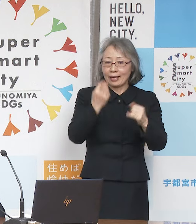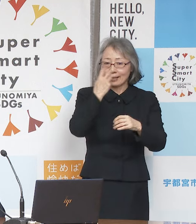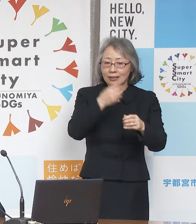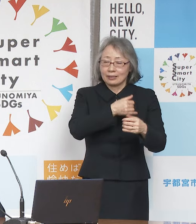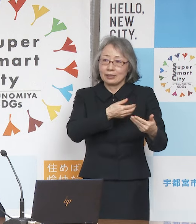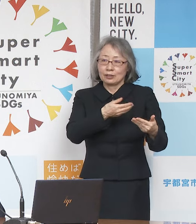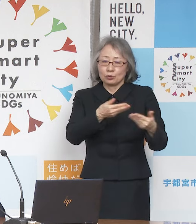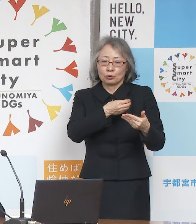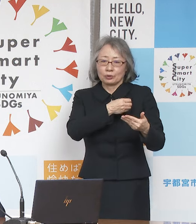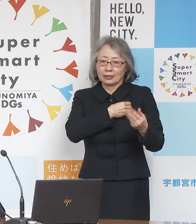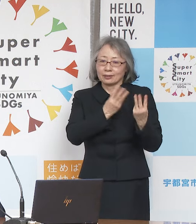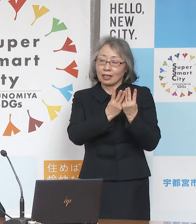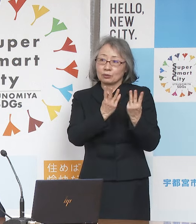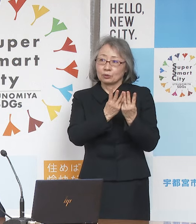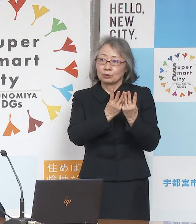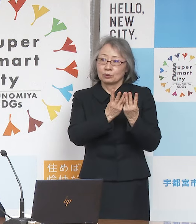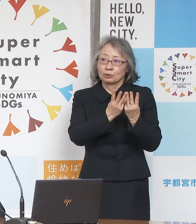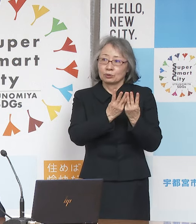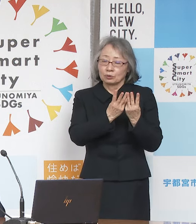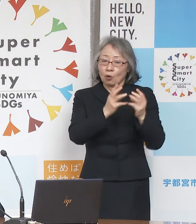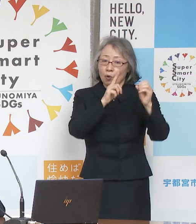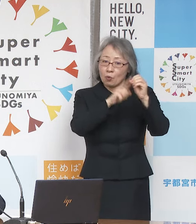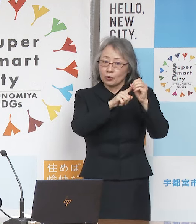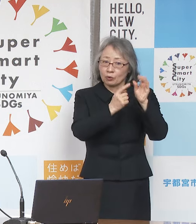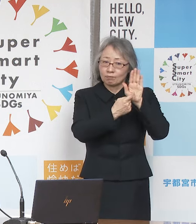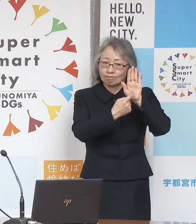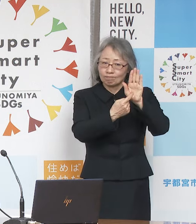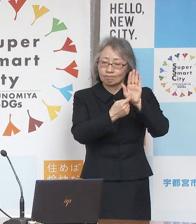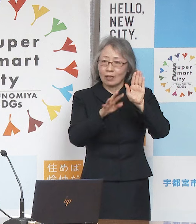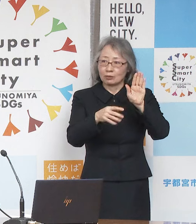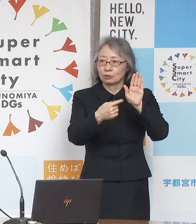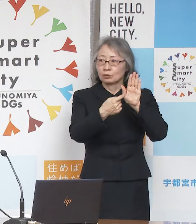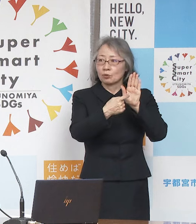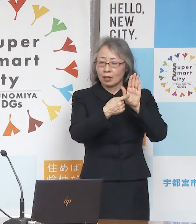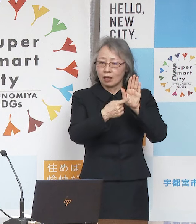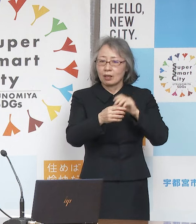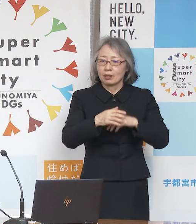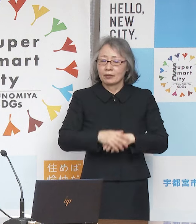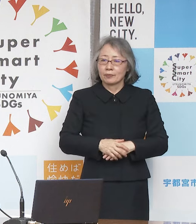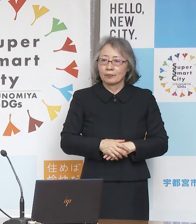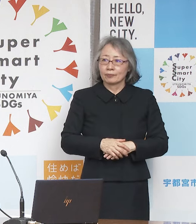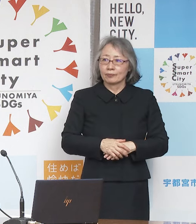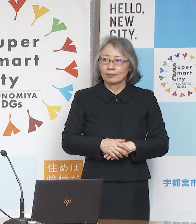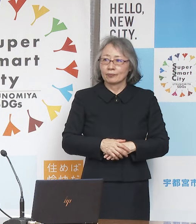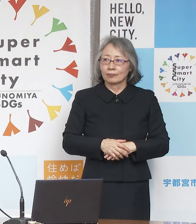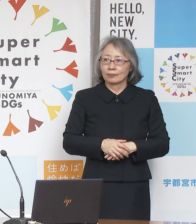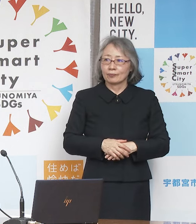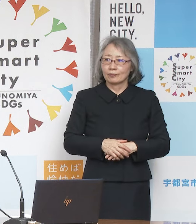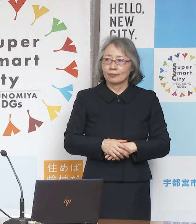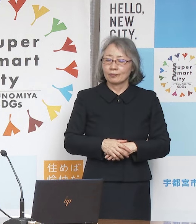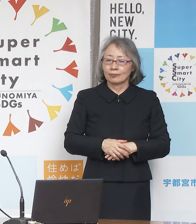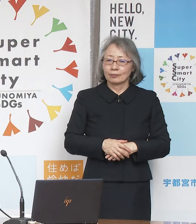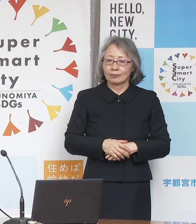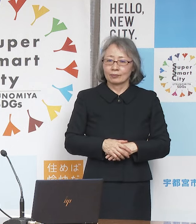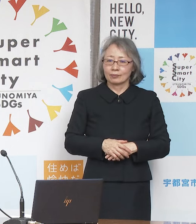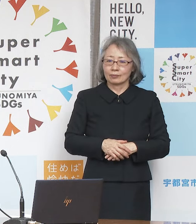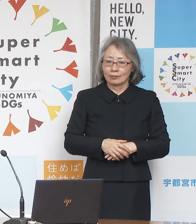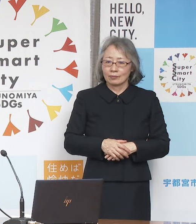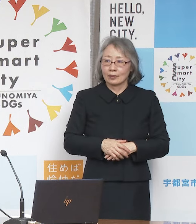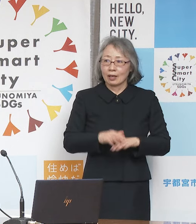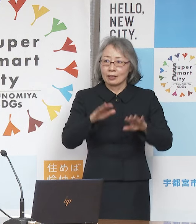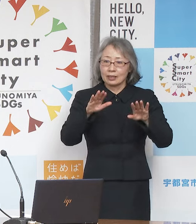様についての目標数値目標を設定していると思いますえっとそのですねま